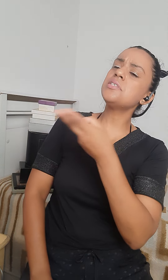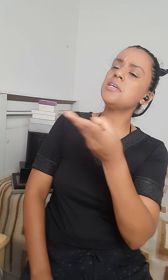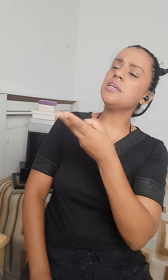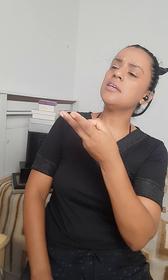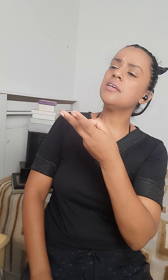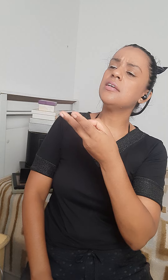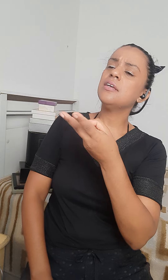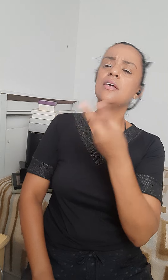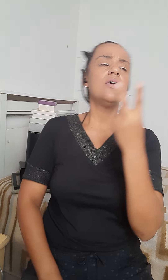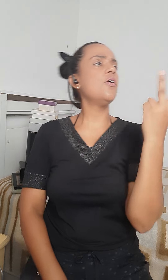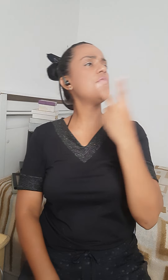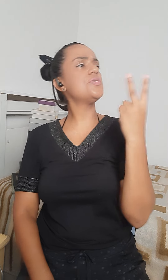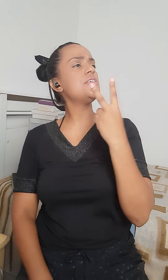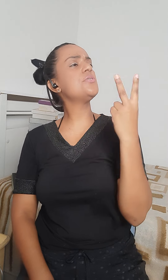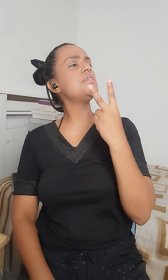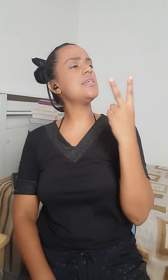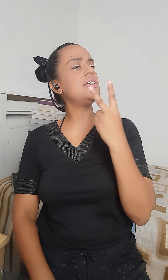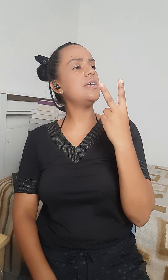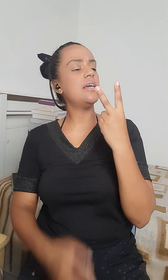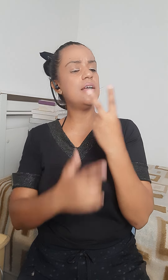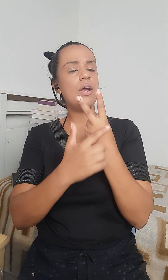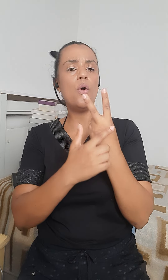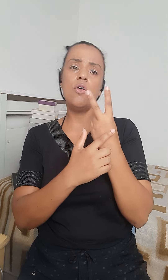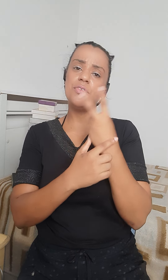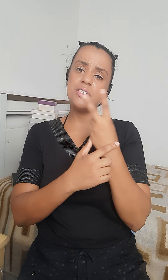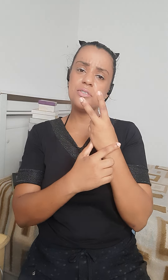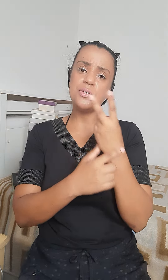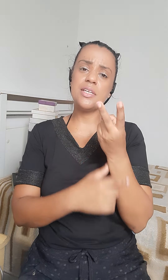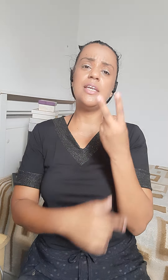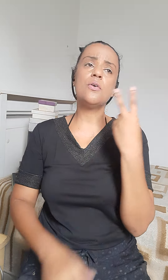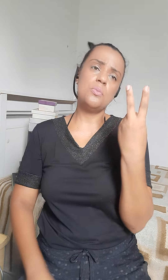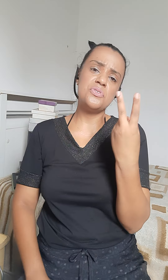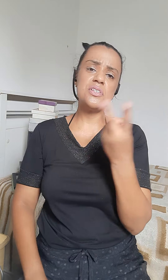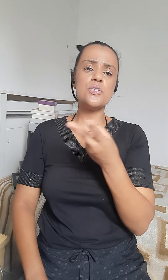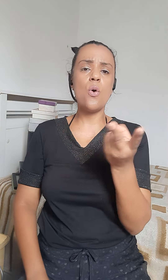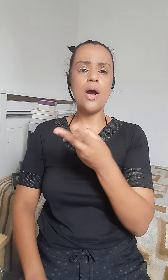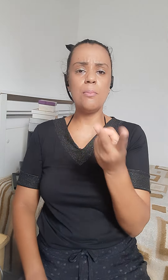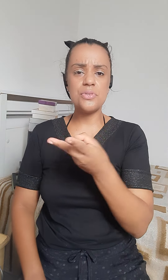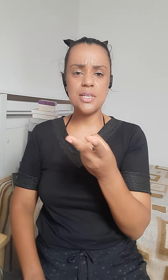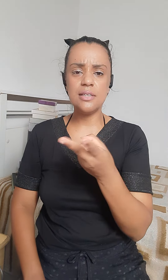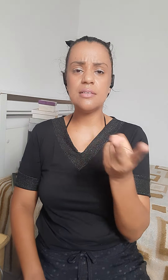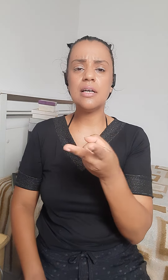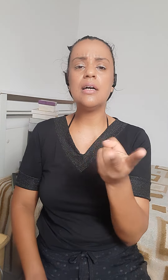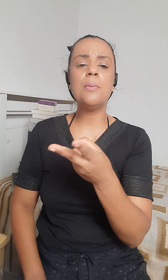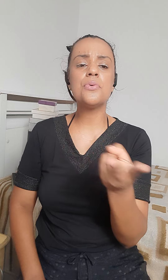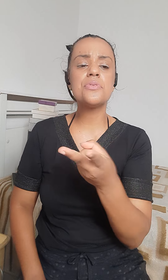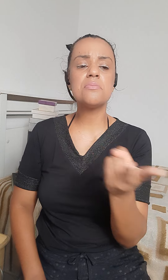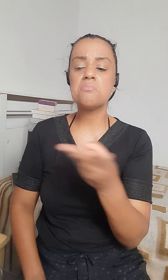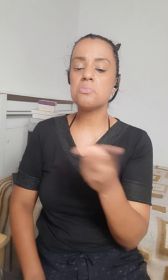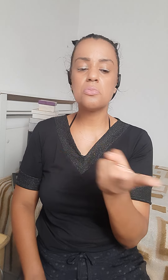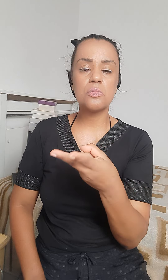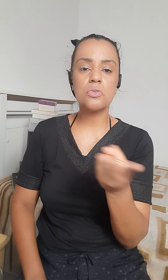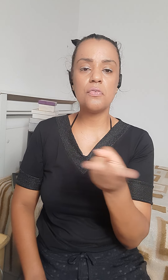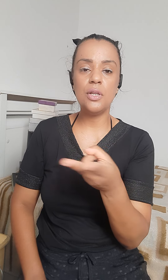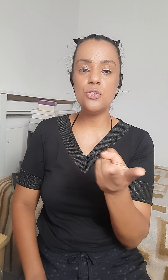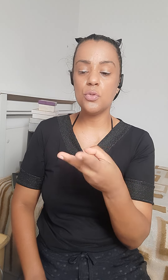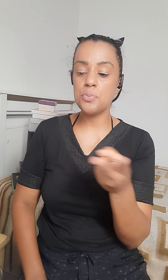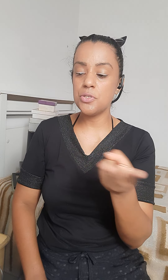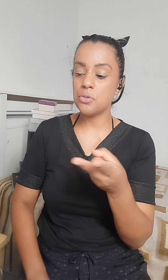aí. Ó, vocês dois aí. Ou vocês dois aí, como diz, ou ambos, né? Ambos. Tô falando de duas pessoas,